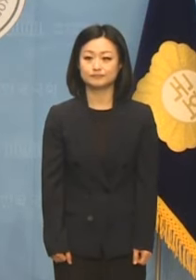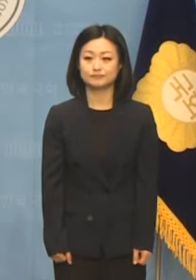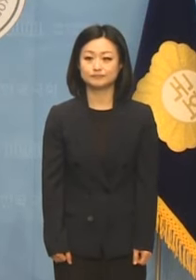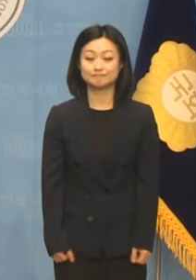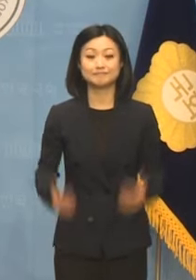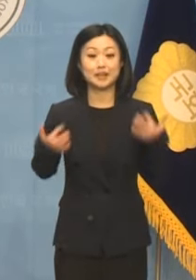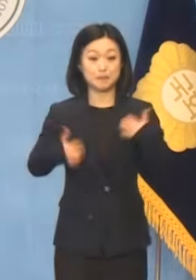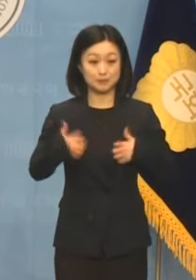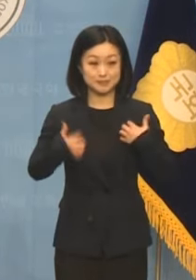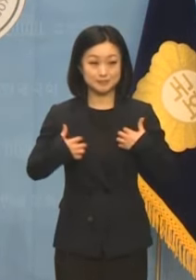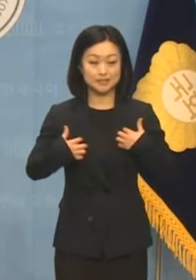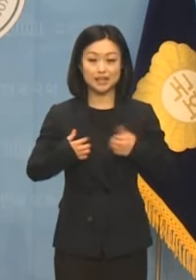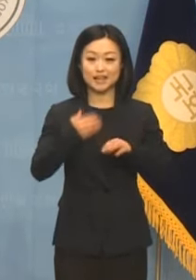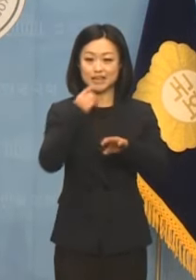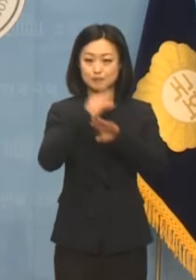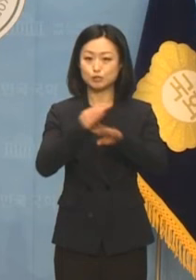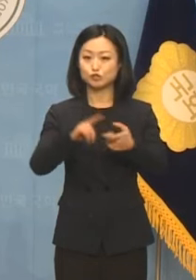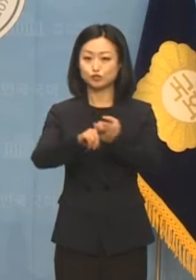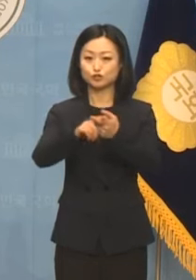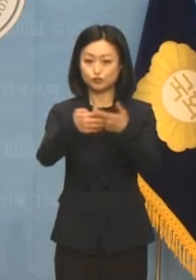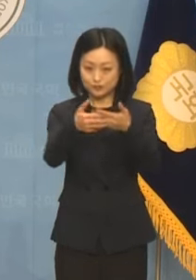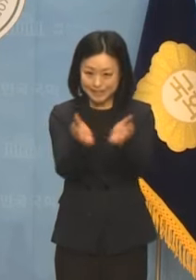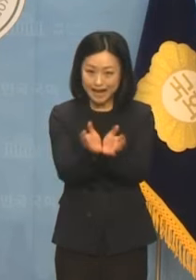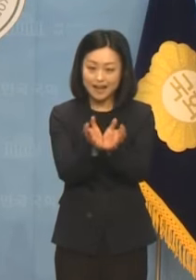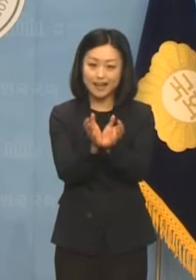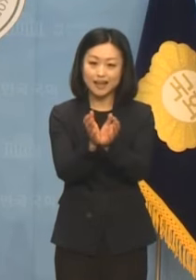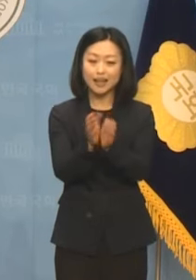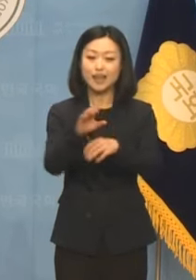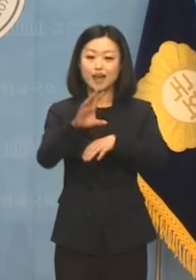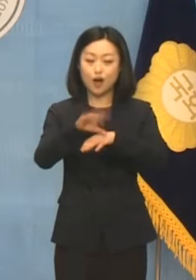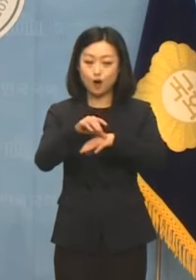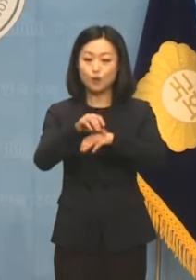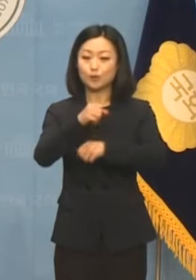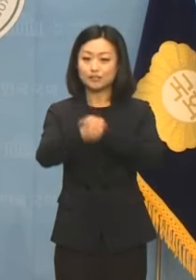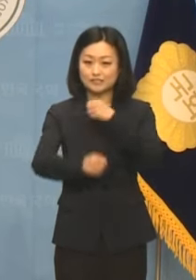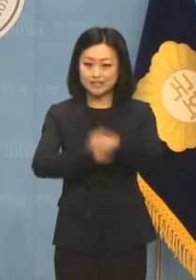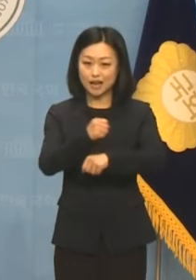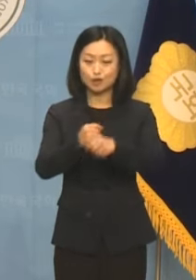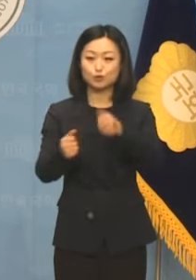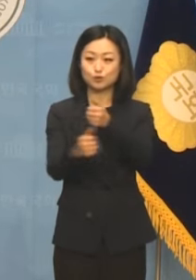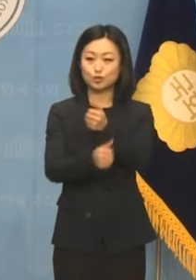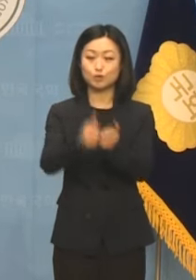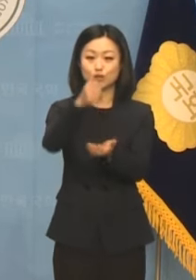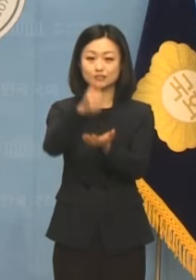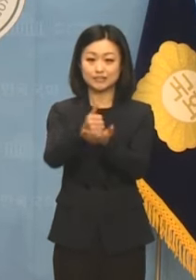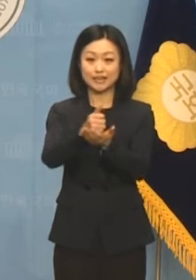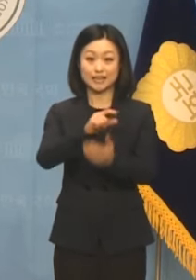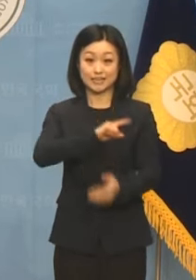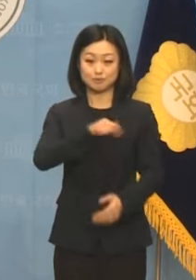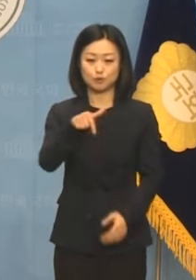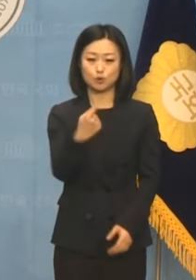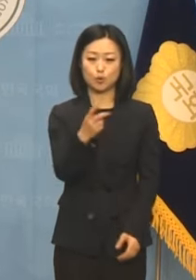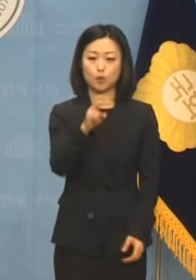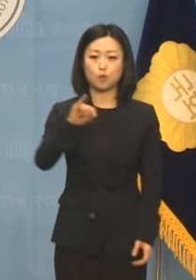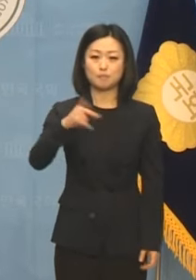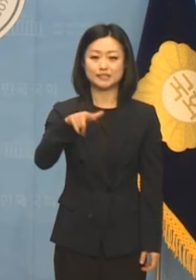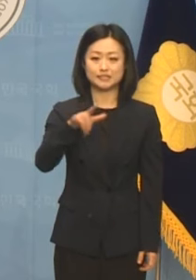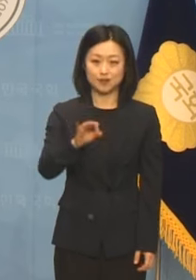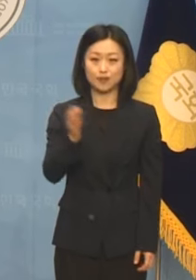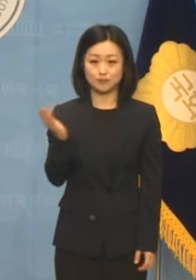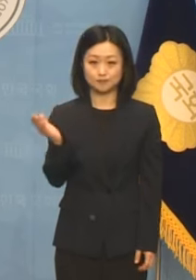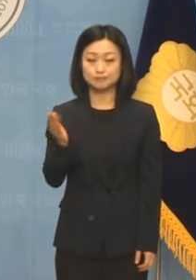네 반갑습니다 더불어민주당 언론자유 대책 특별위원회 위원장 고민정 있니다 어제